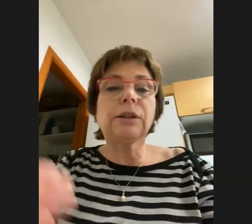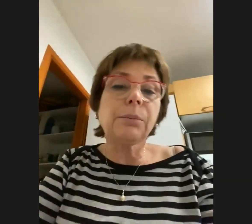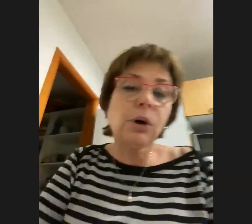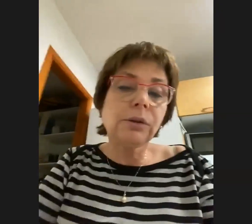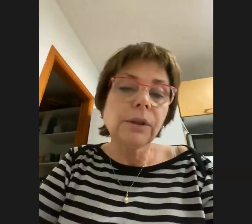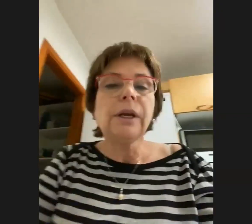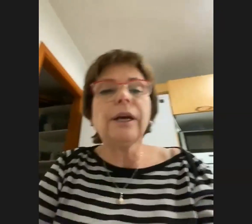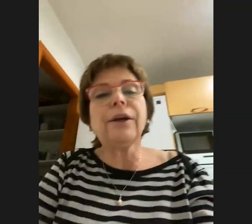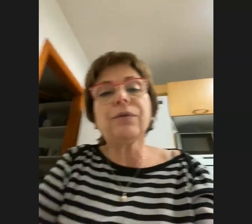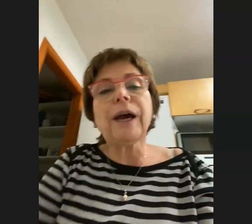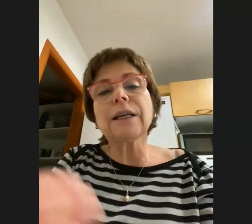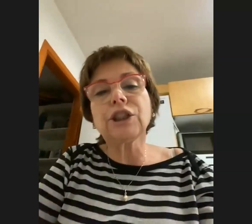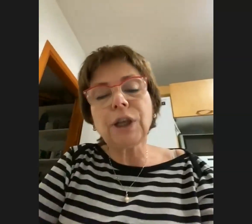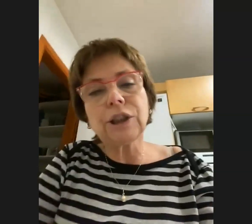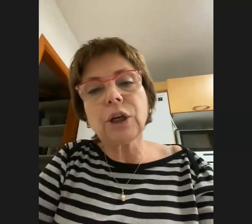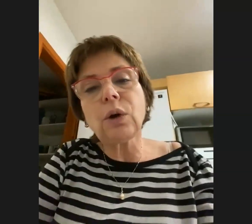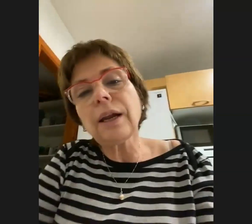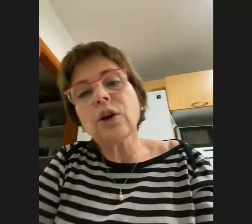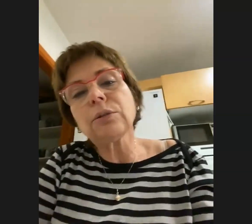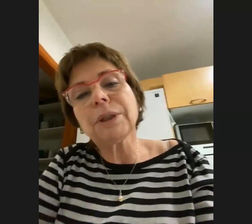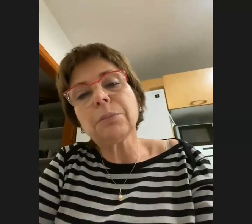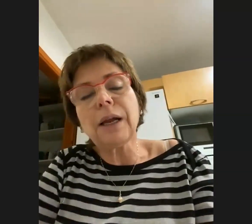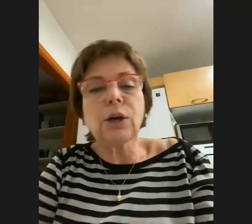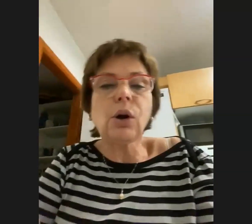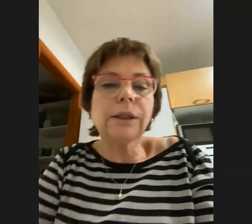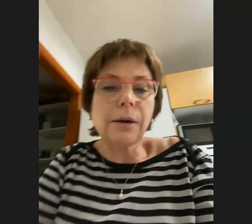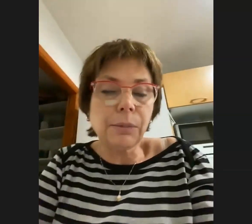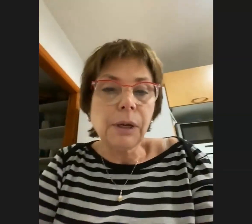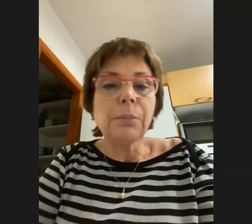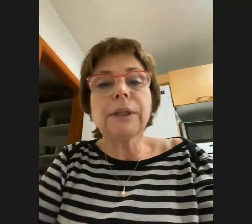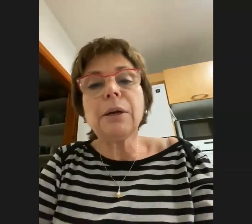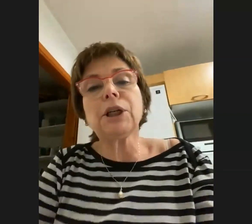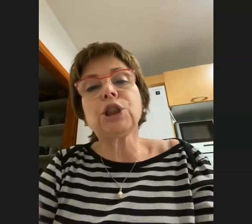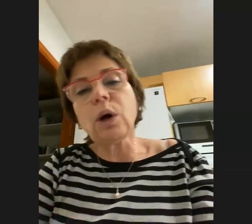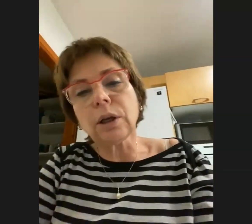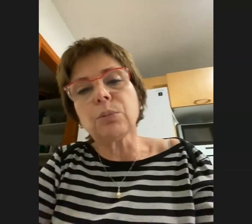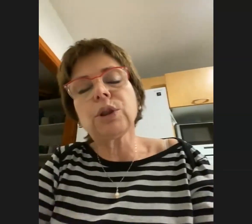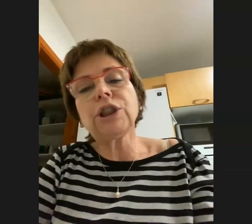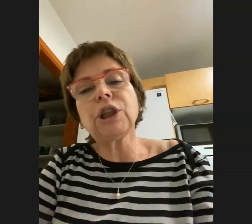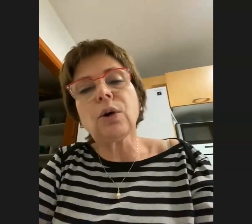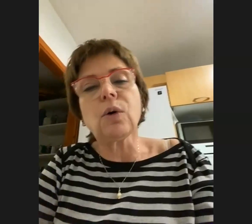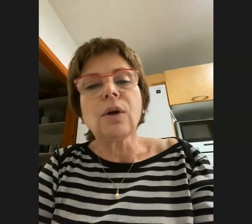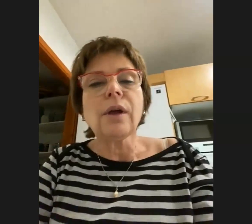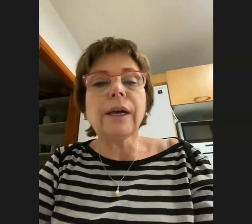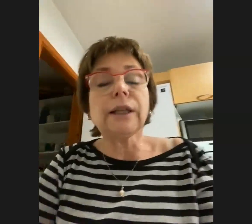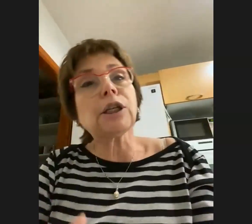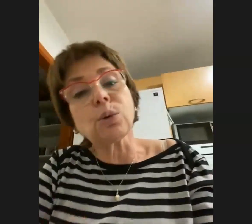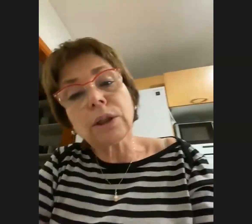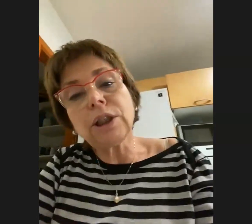התאמות והנגשה שיכולה להיות מתאימה לכל אדם בהתאם לשיוך התרבותי שלו התעסוקתי